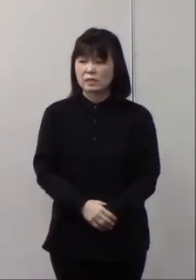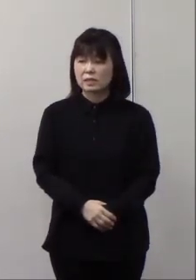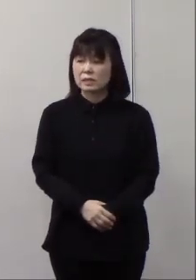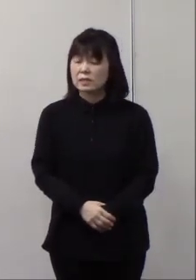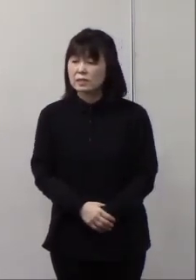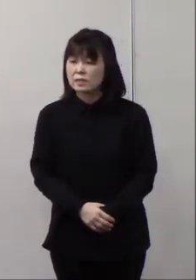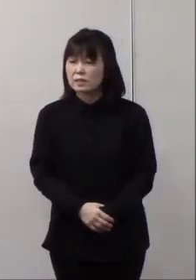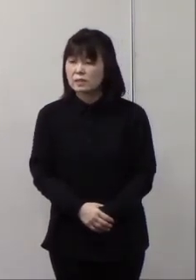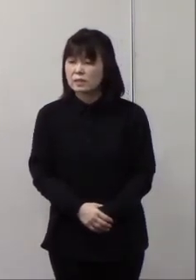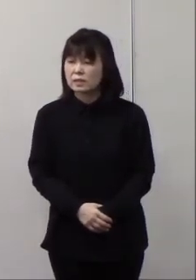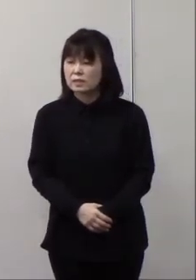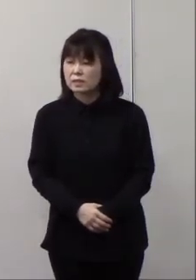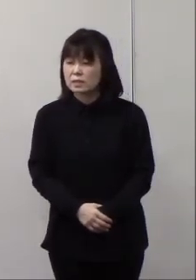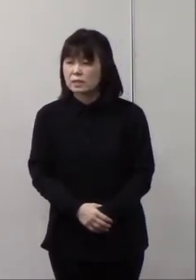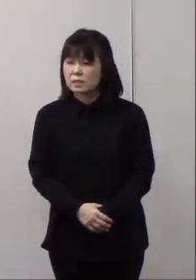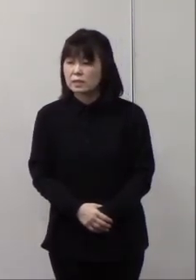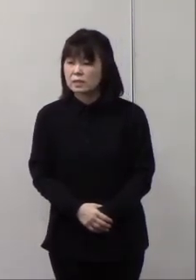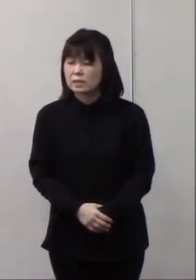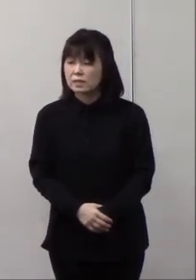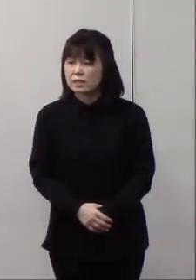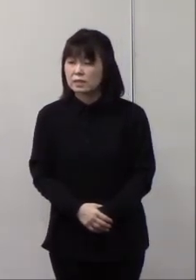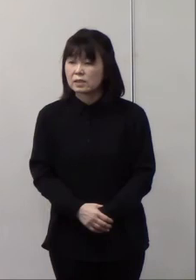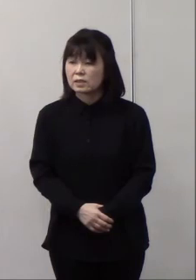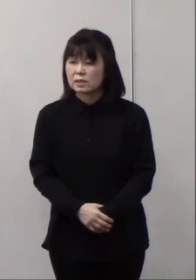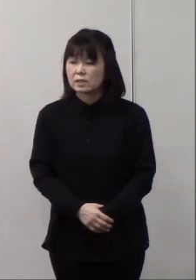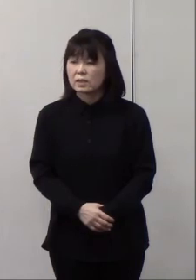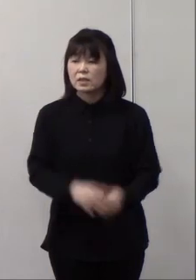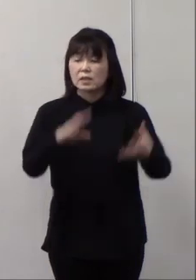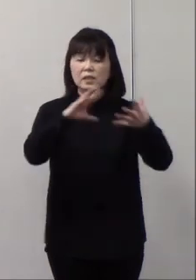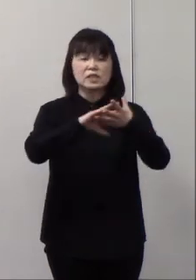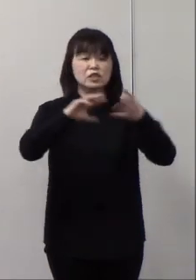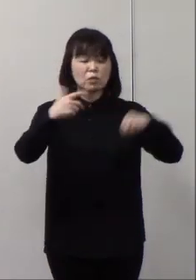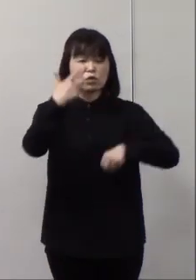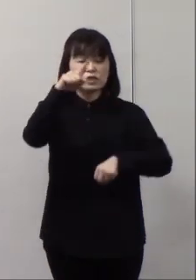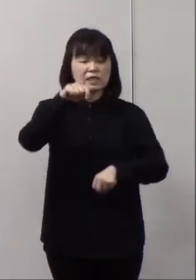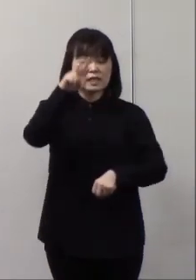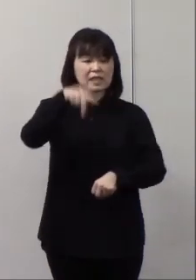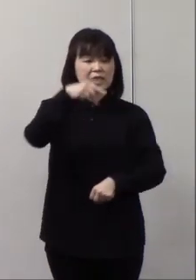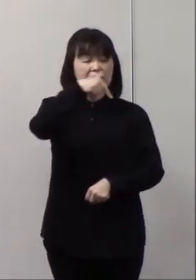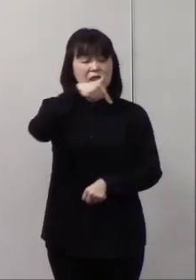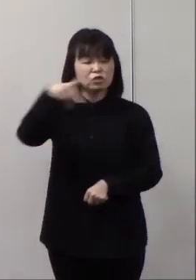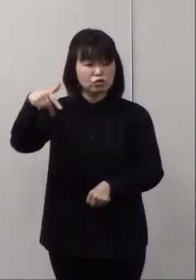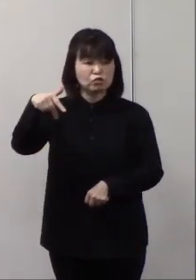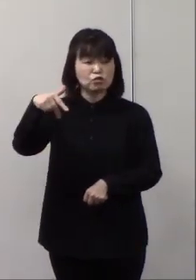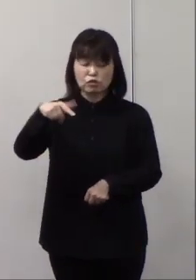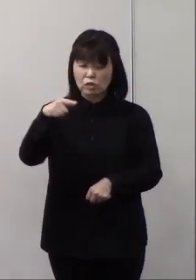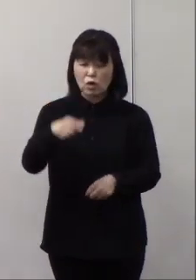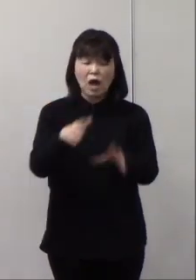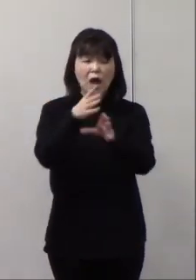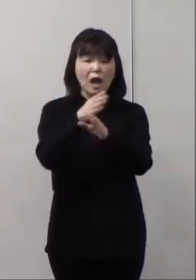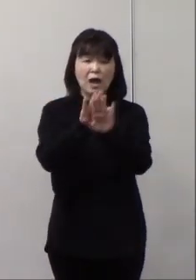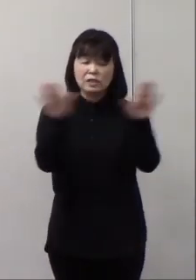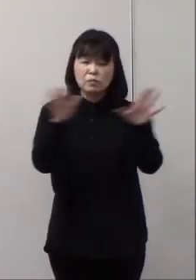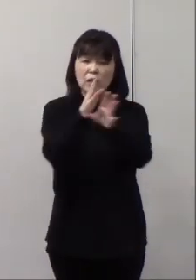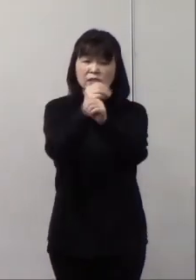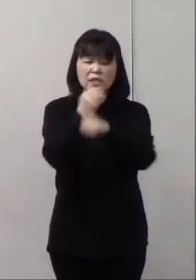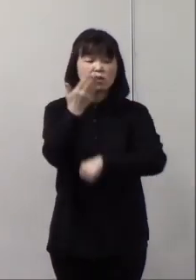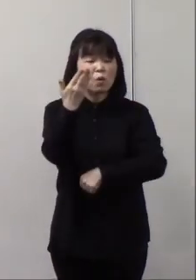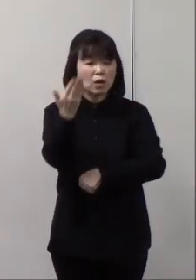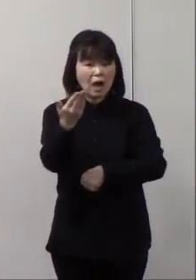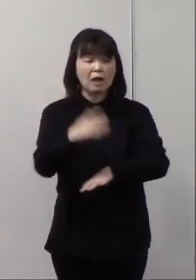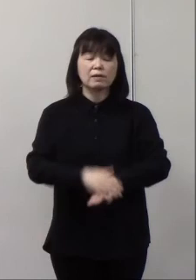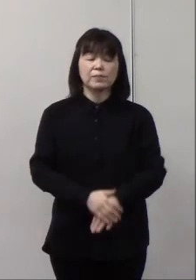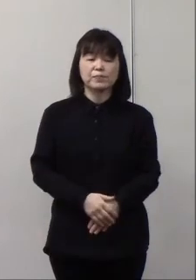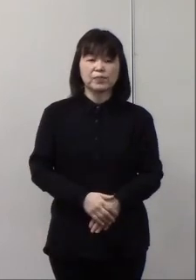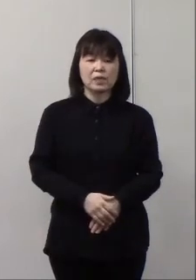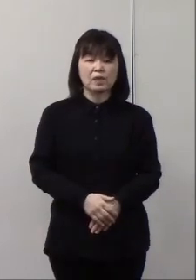にな るんですか。出雲シリーズ、 出雲のシリーズ、 今までの事業名に多少使ったりそのしておりましたが、今